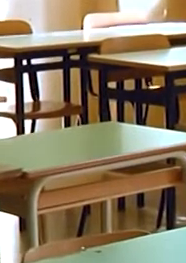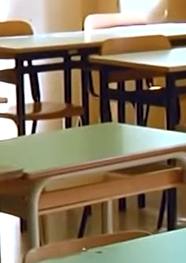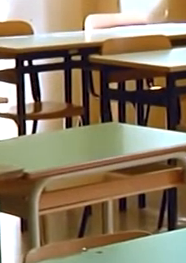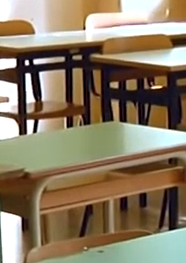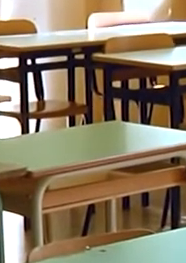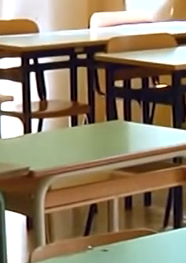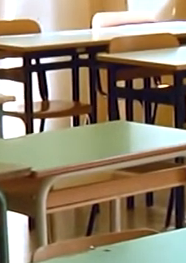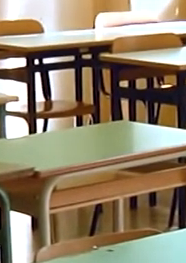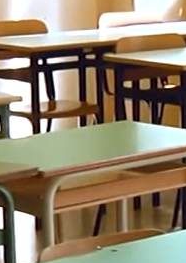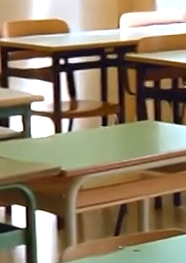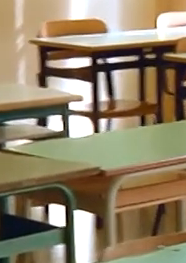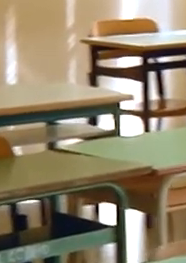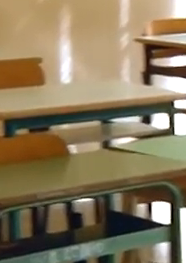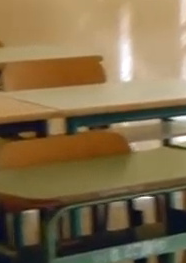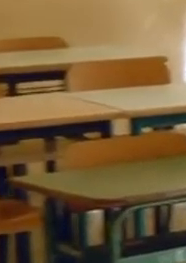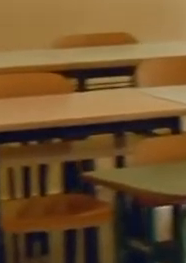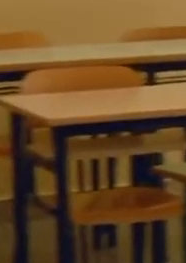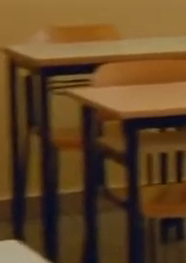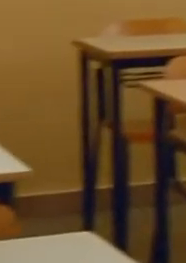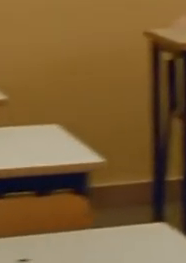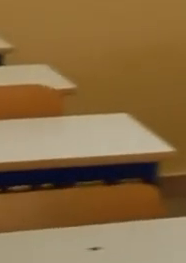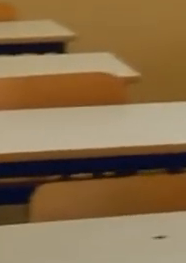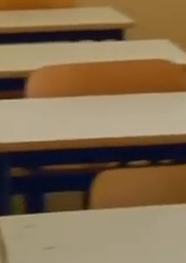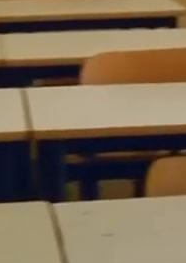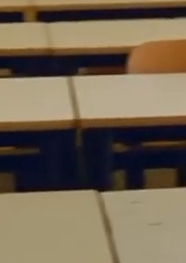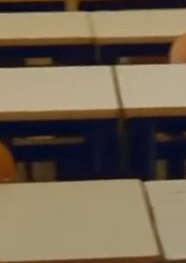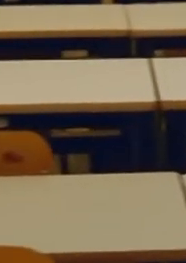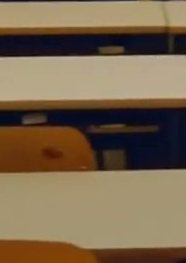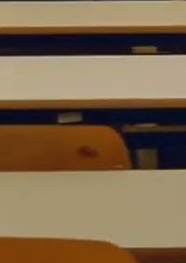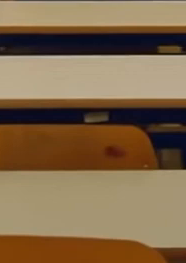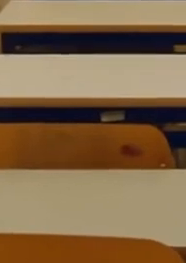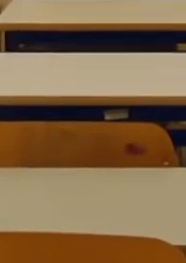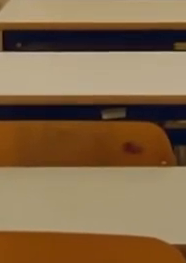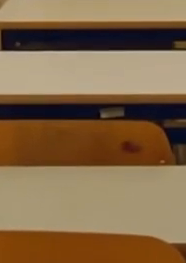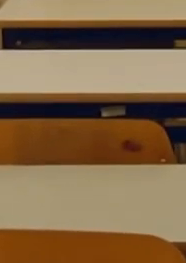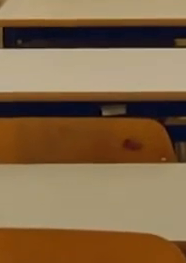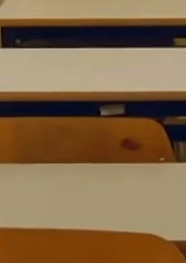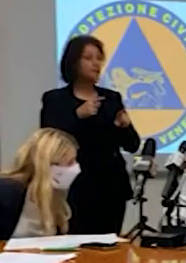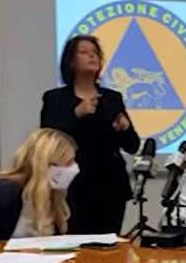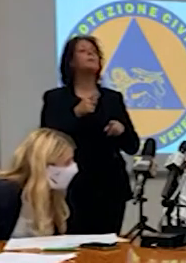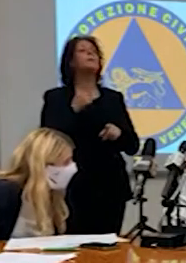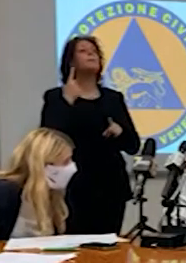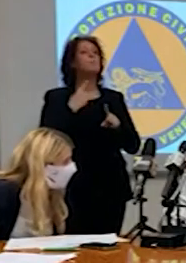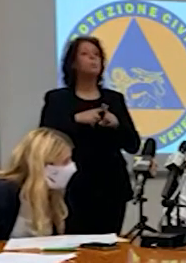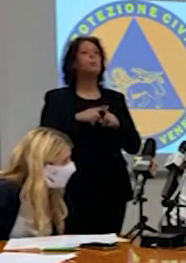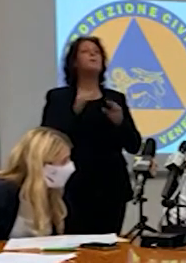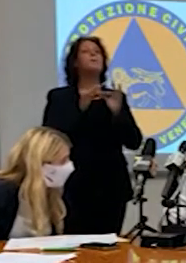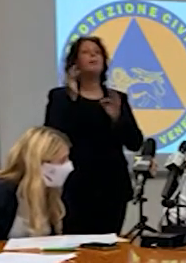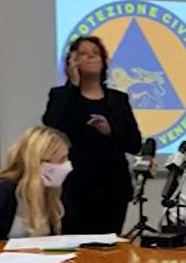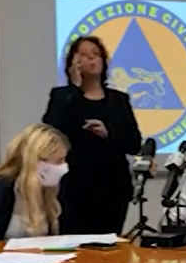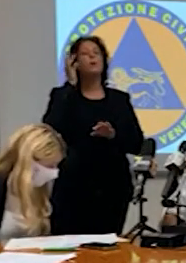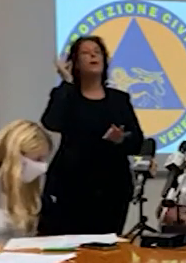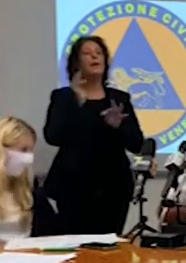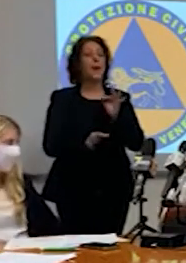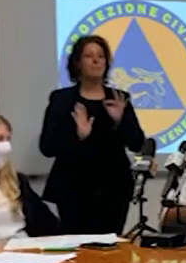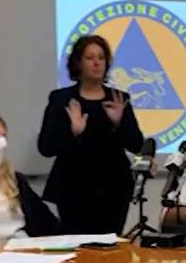il rispetto dei protocolli di sicurezza e zaia prende provvedimenti nel corso del punto stampa odierno dalla serie della protezione civile